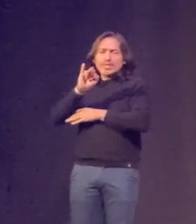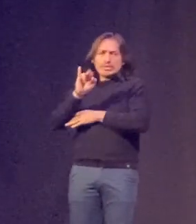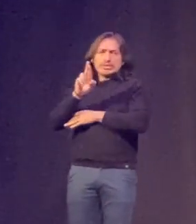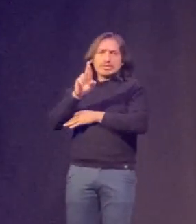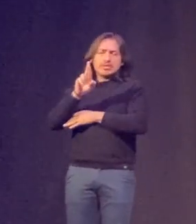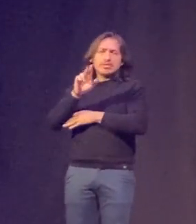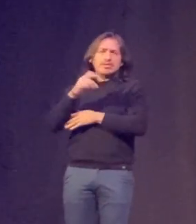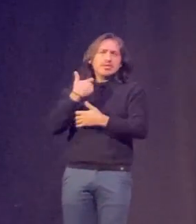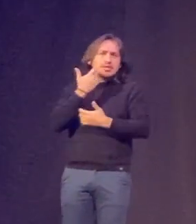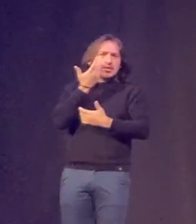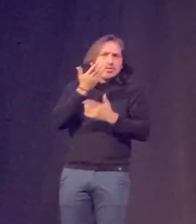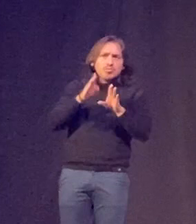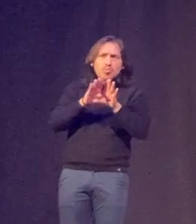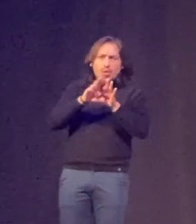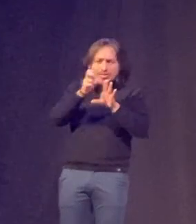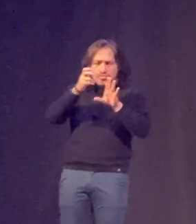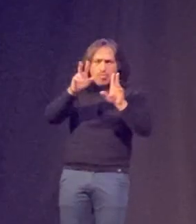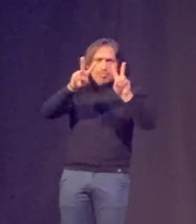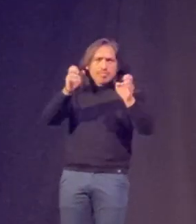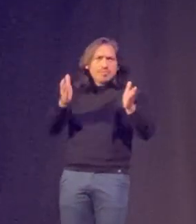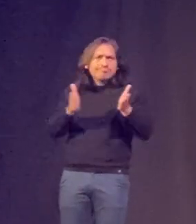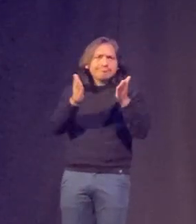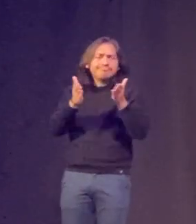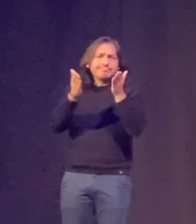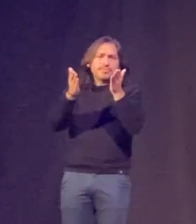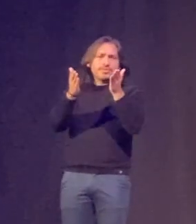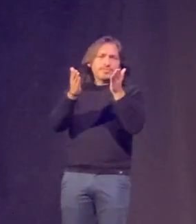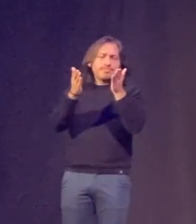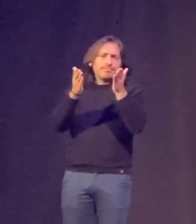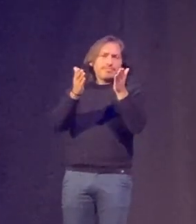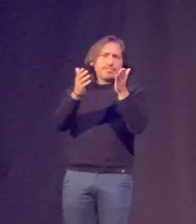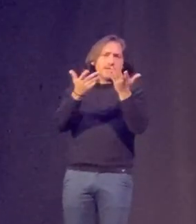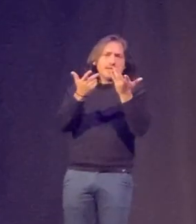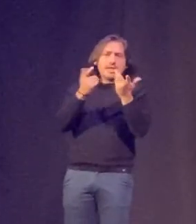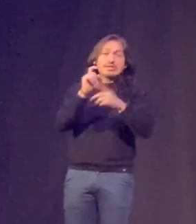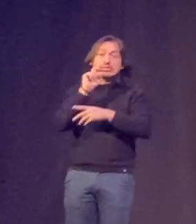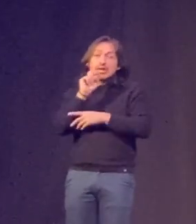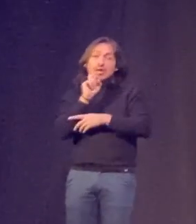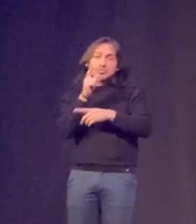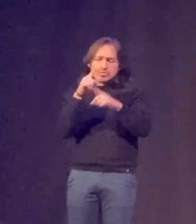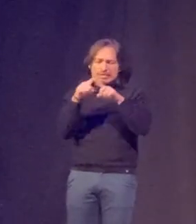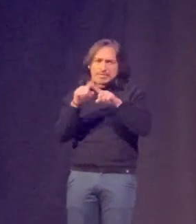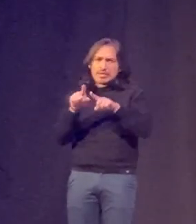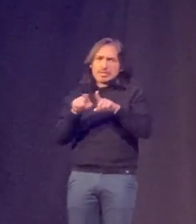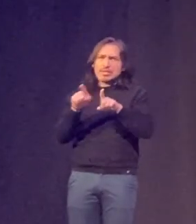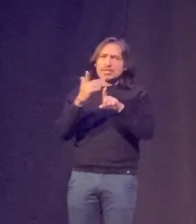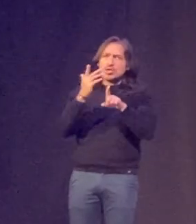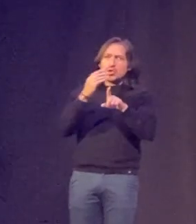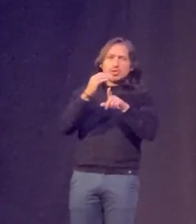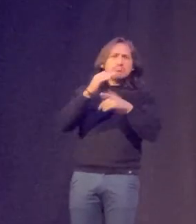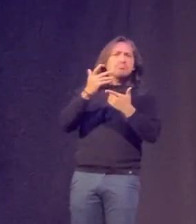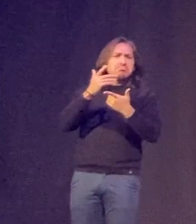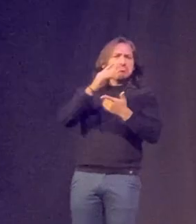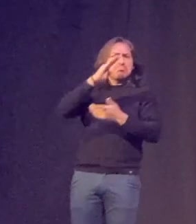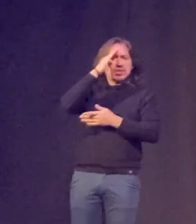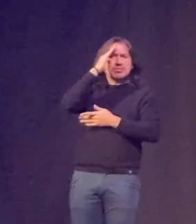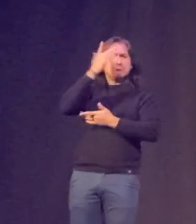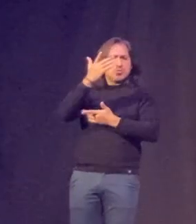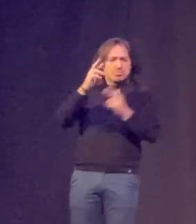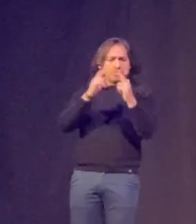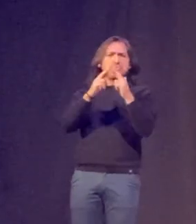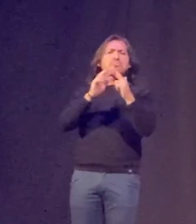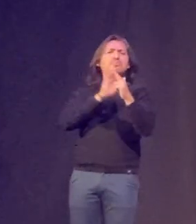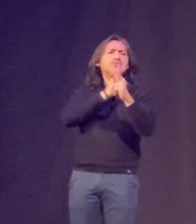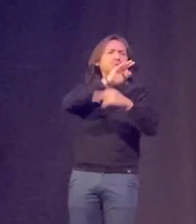construir espacios religiosos seguros para las disidencias sexogenéricas y creen en la libertad religiosa de todas, todos y todes.